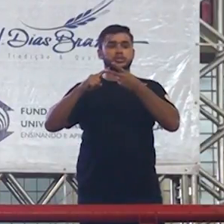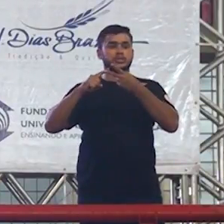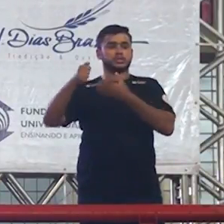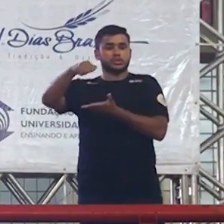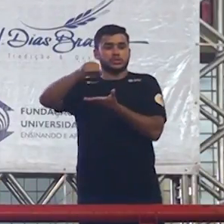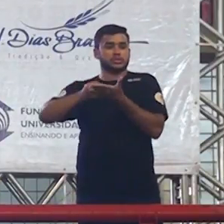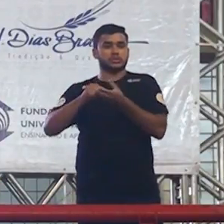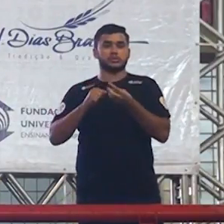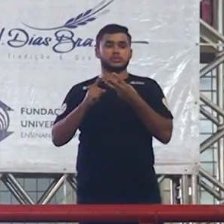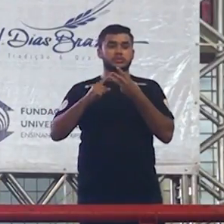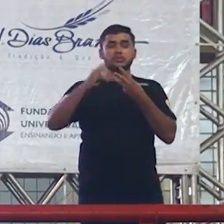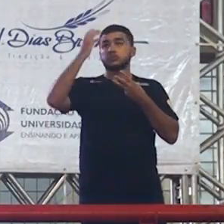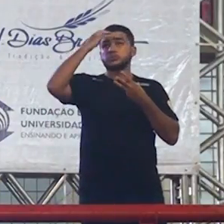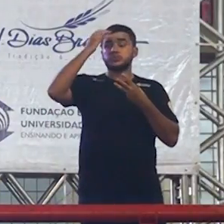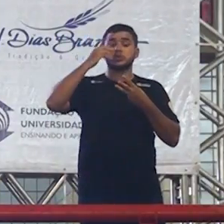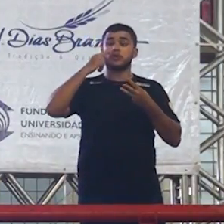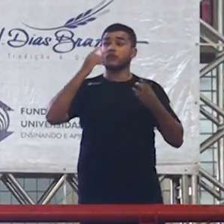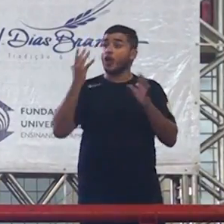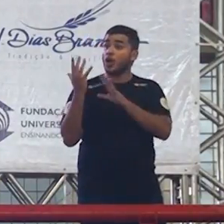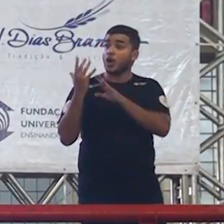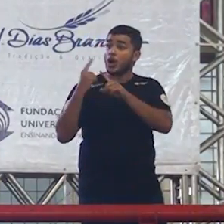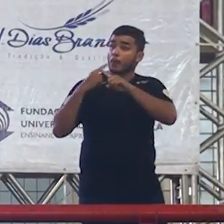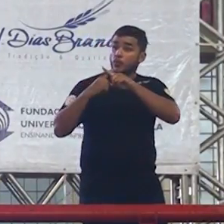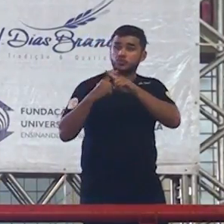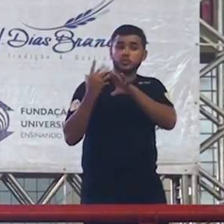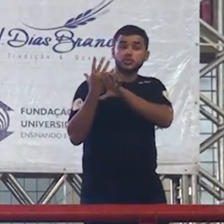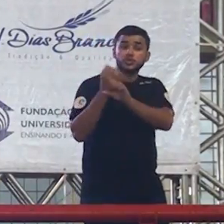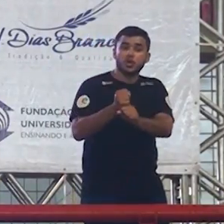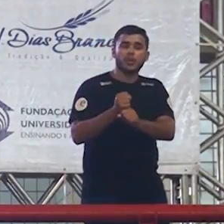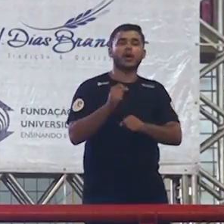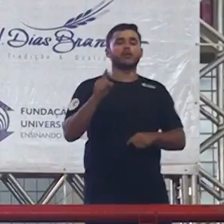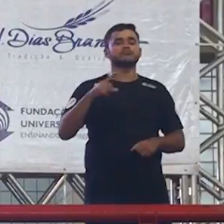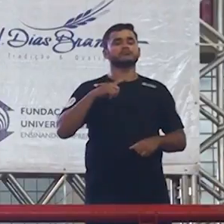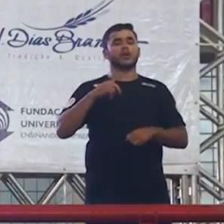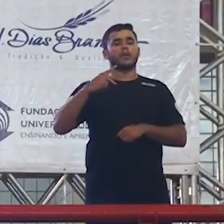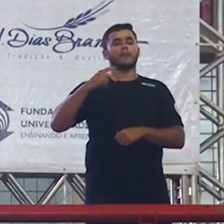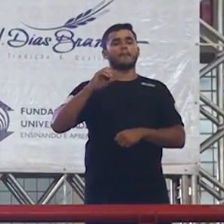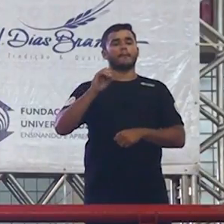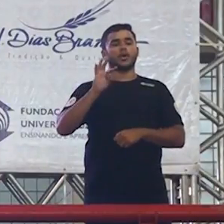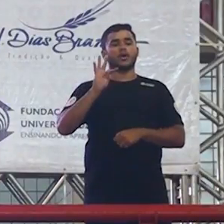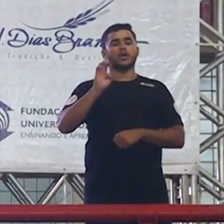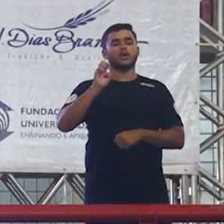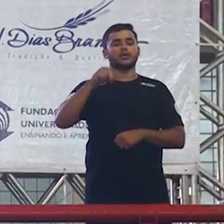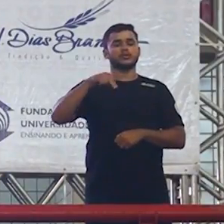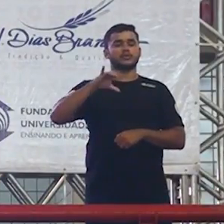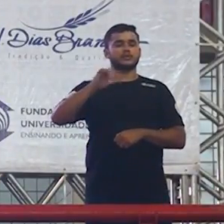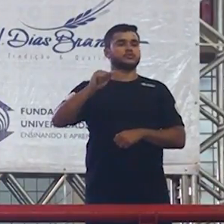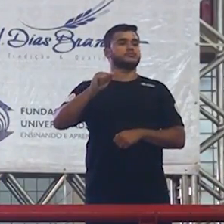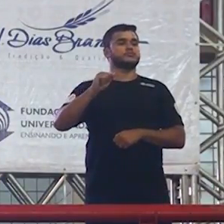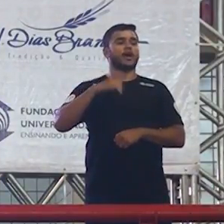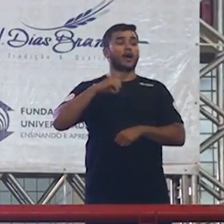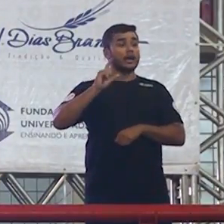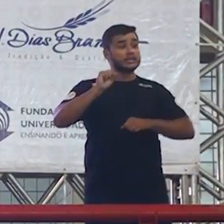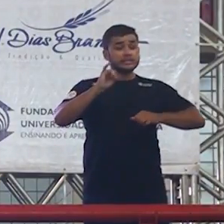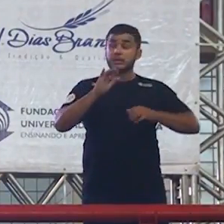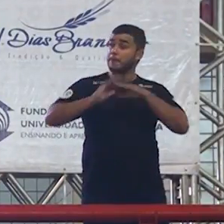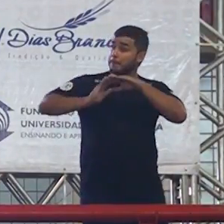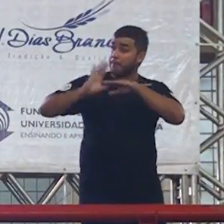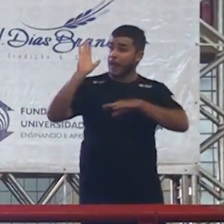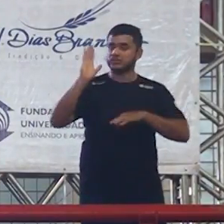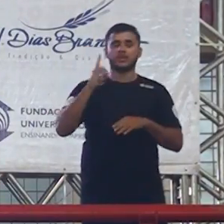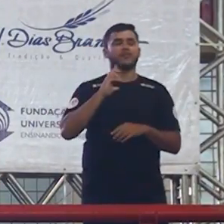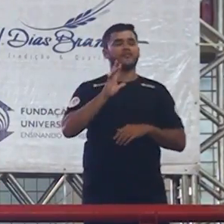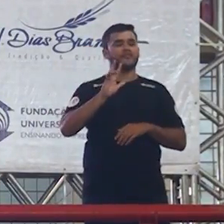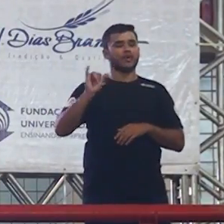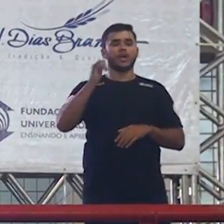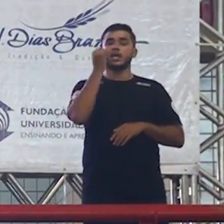potência. Quanto mais potência esse aparelho elétrico tem, mais corrente ele quer da nossa rede elétrica, mais energia gasta.